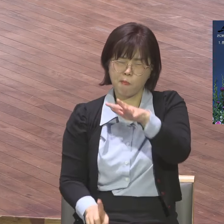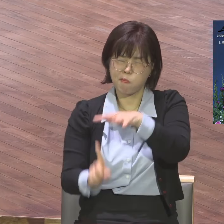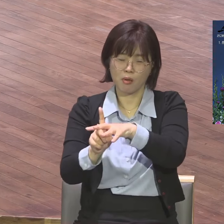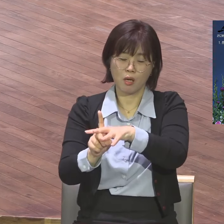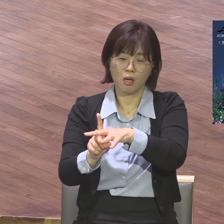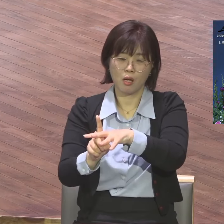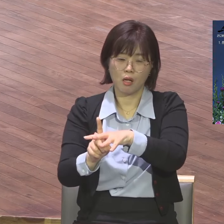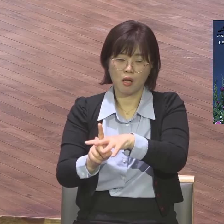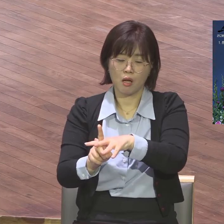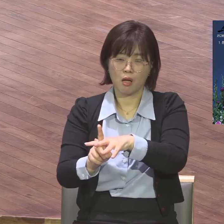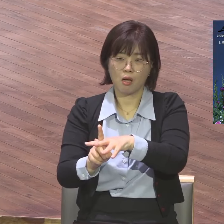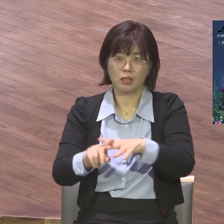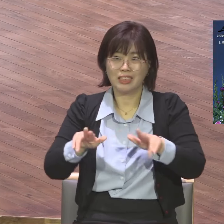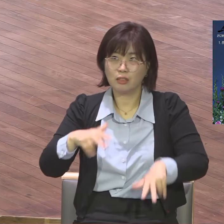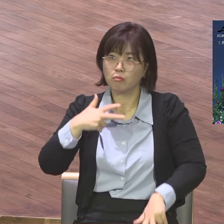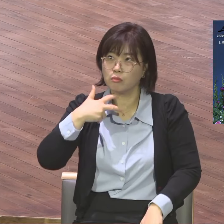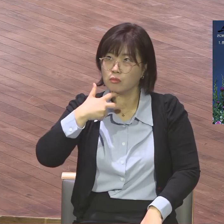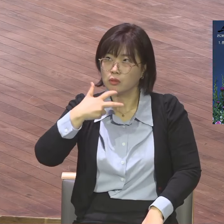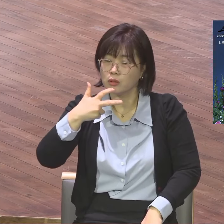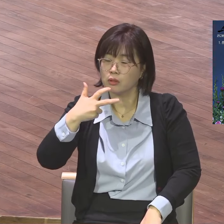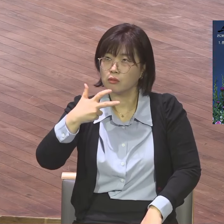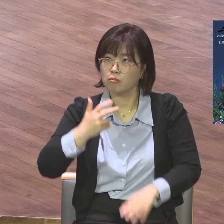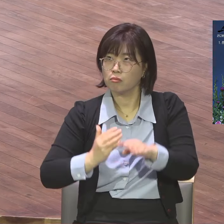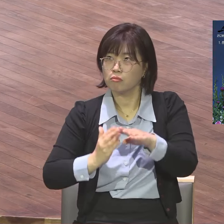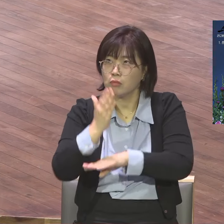반면교사로 삼고